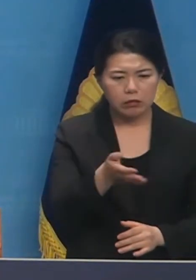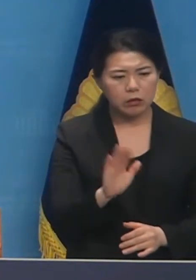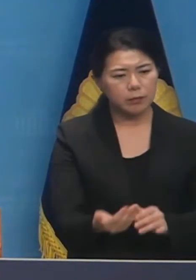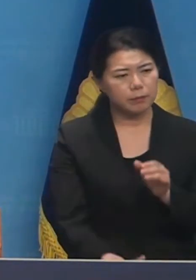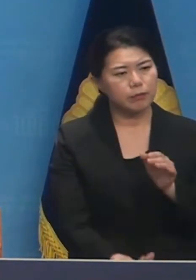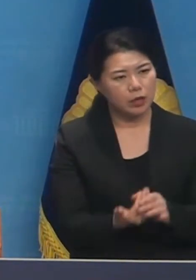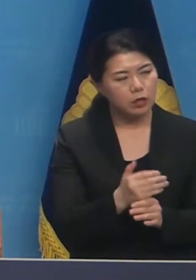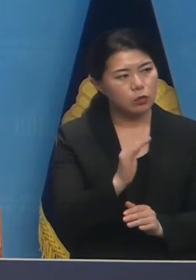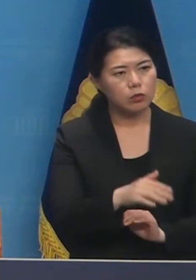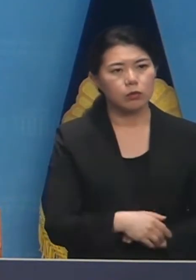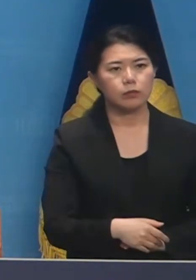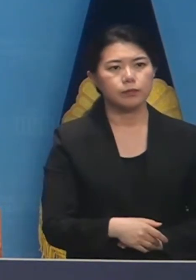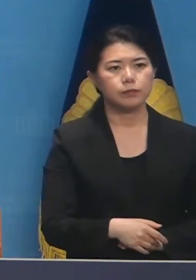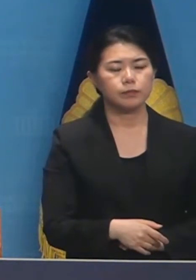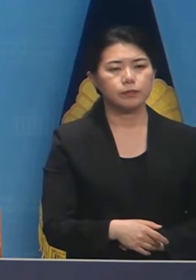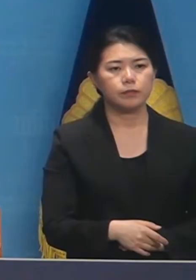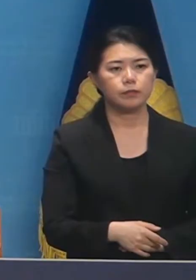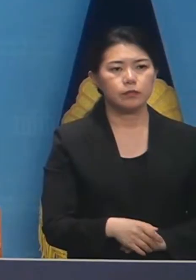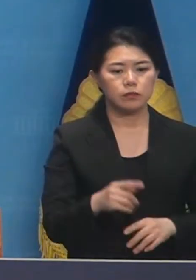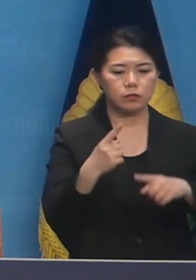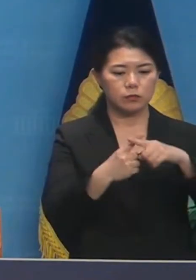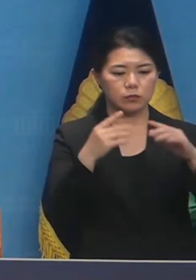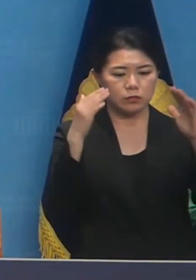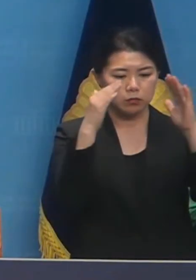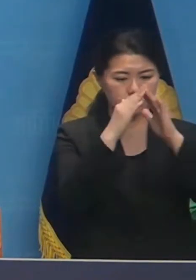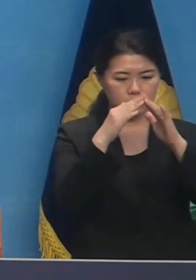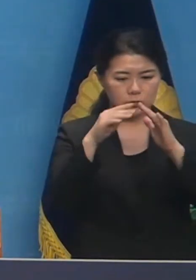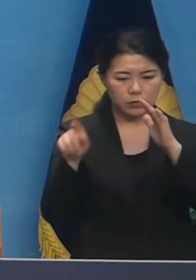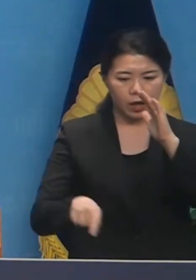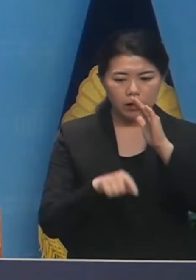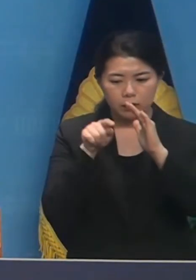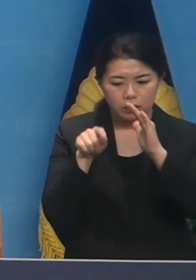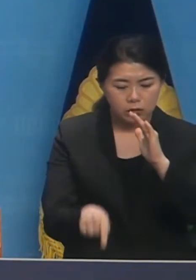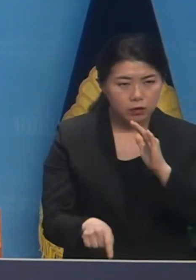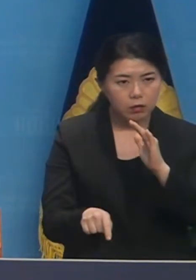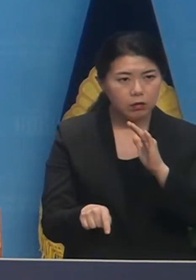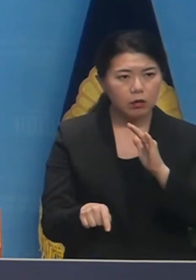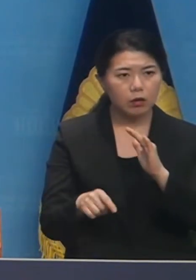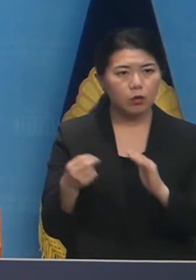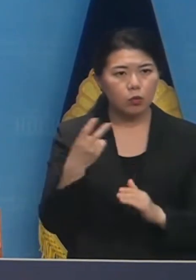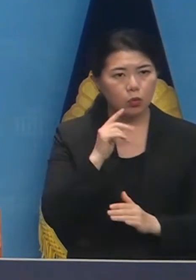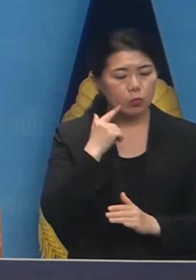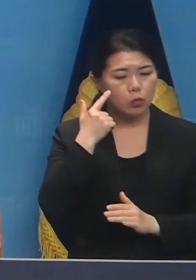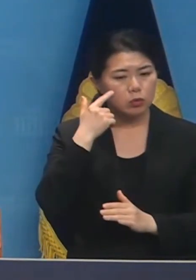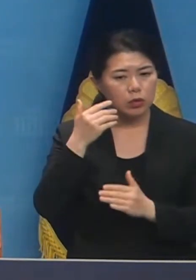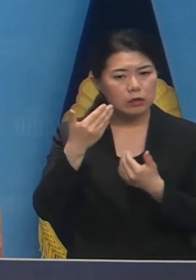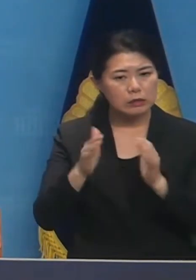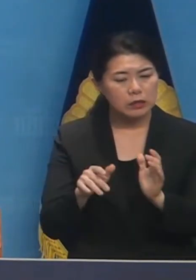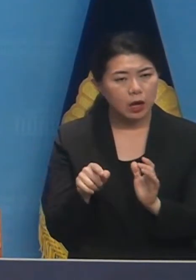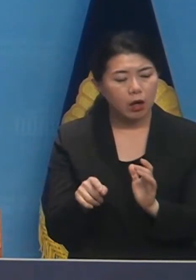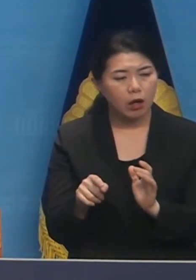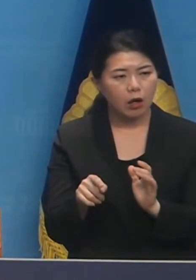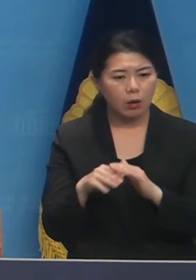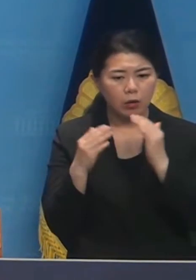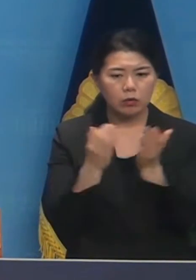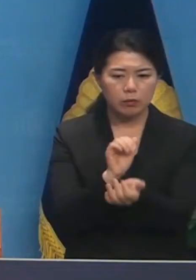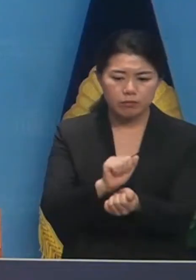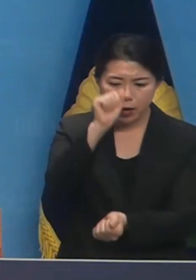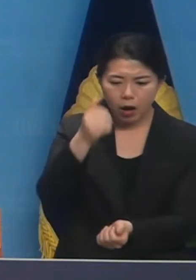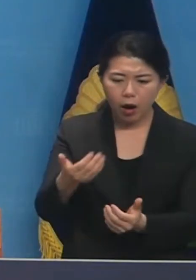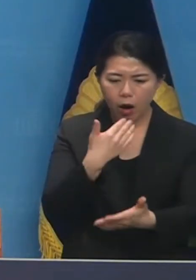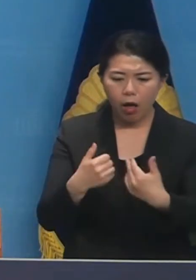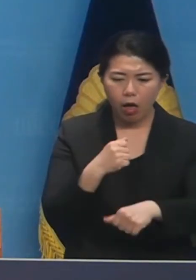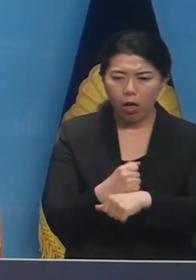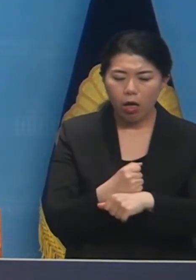이번에 그 교회 내부시설까지, 그것도 담임 목사실까지 이게 역장이